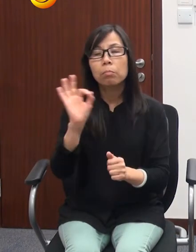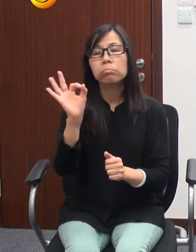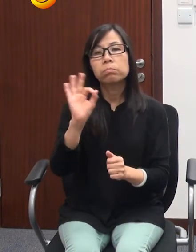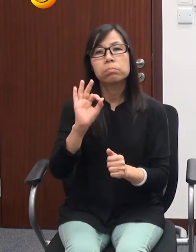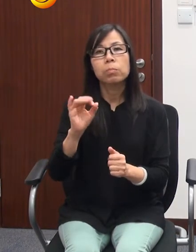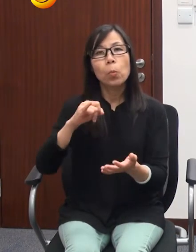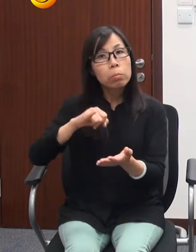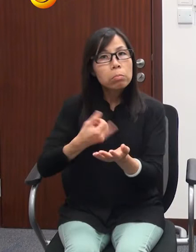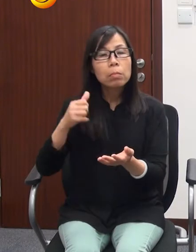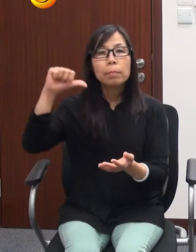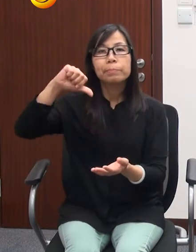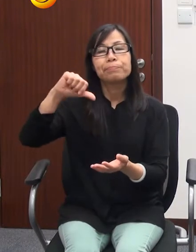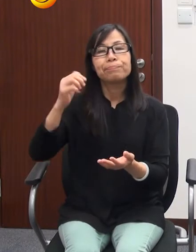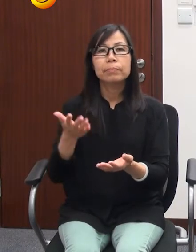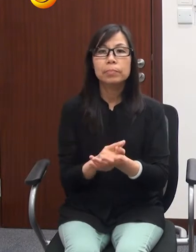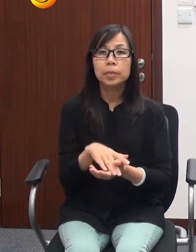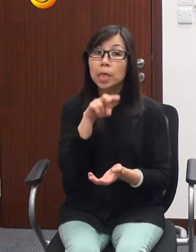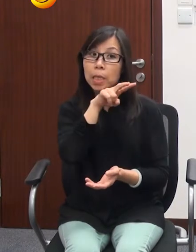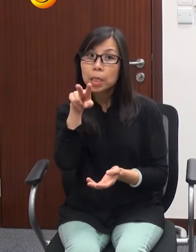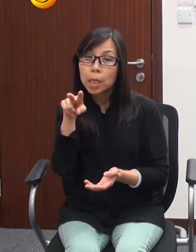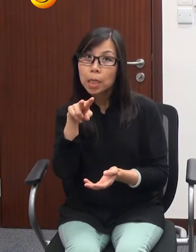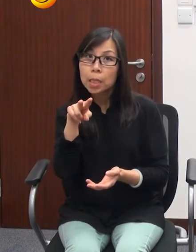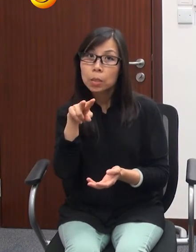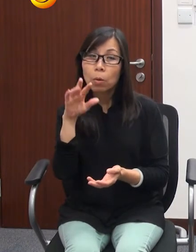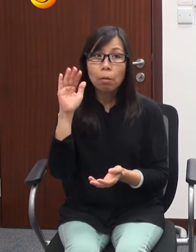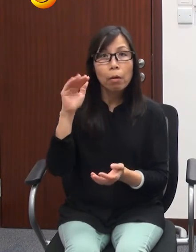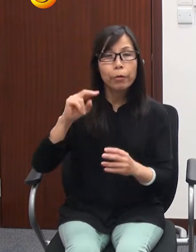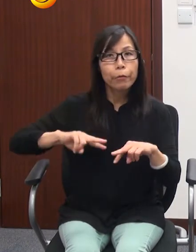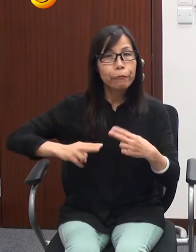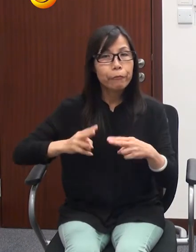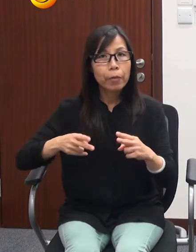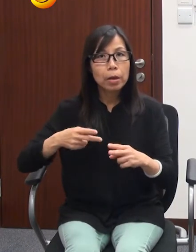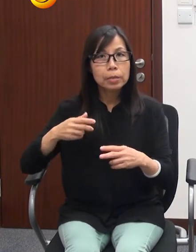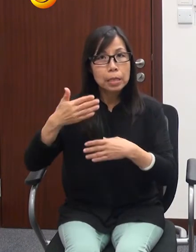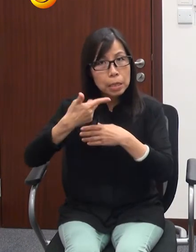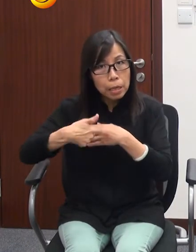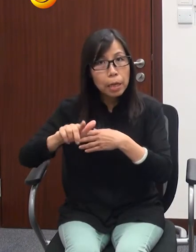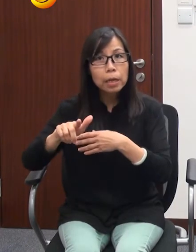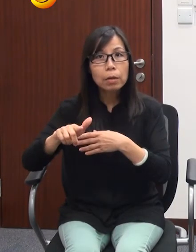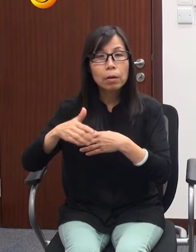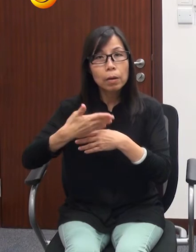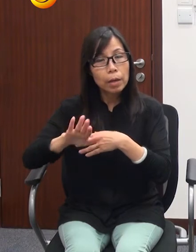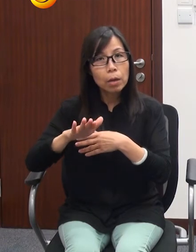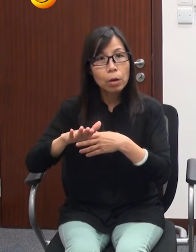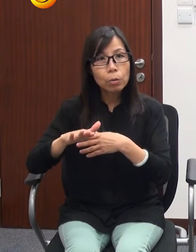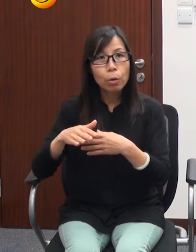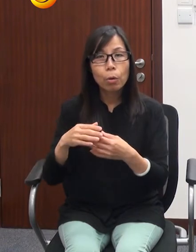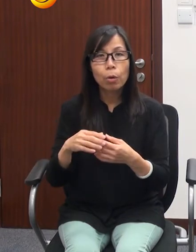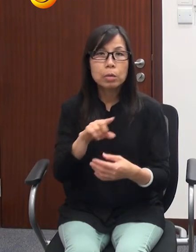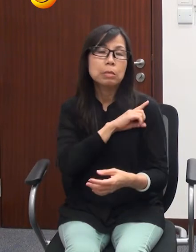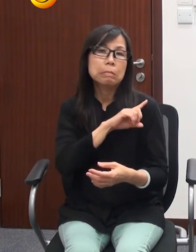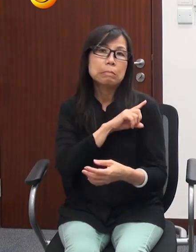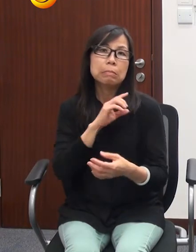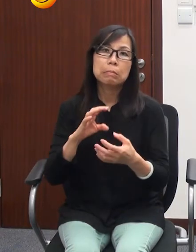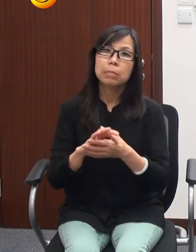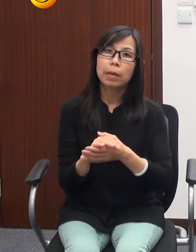益，亦都見唔到佢有跡象可以發展另一個脱離學聯之後有佢自己